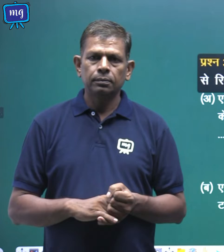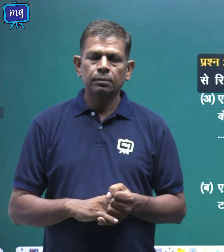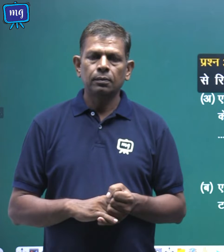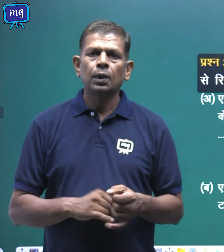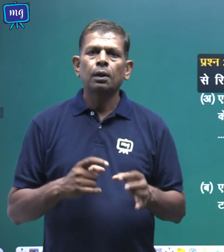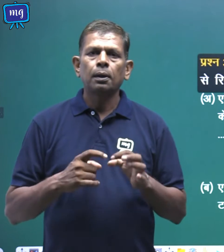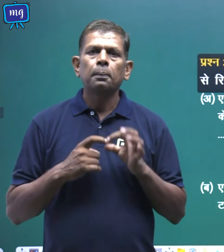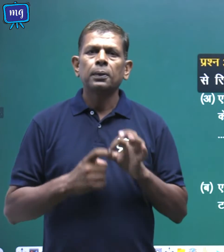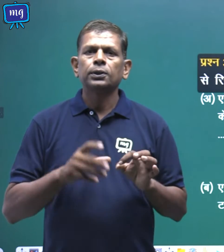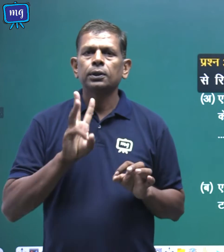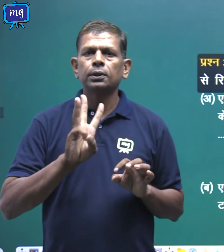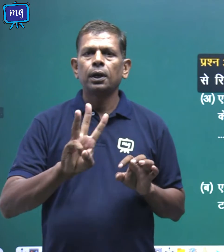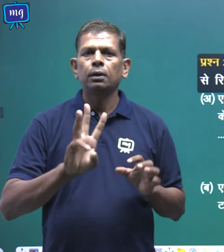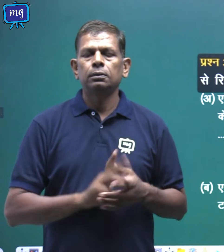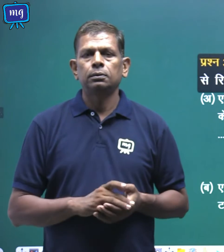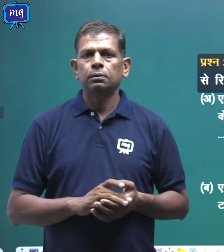प्रश्न 3,